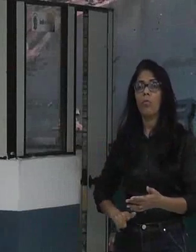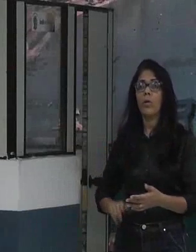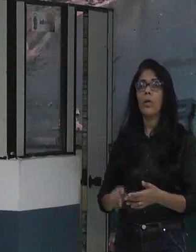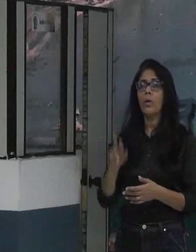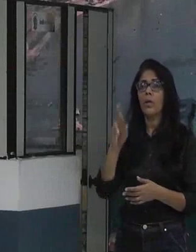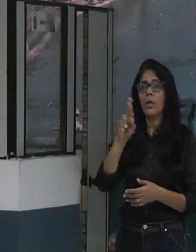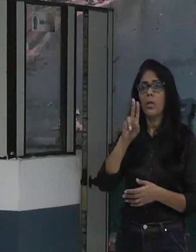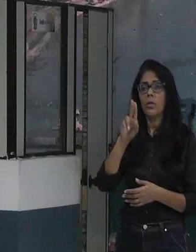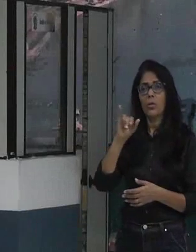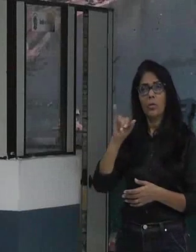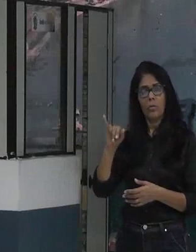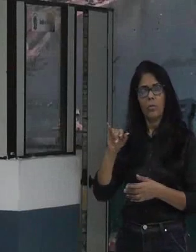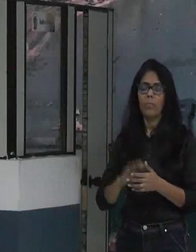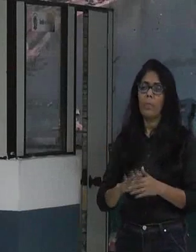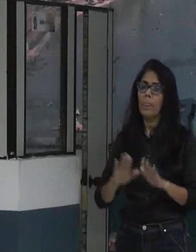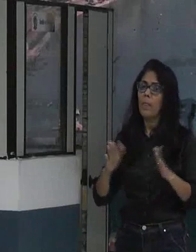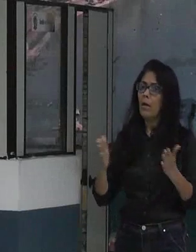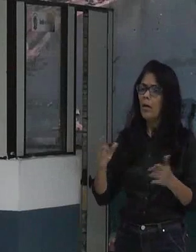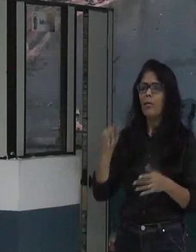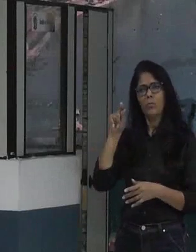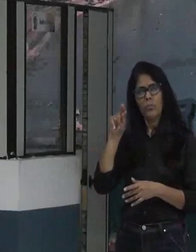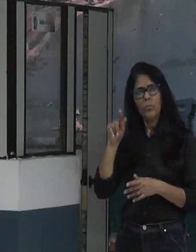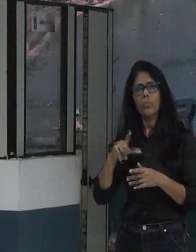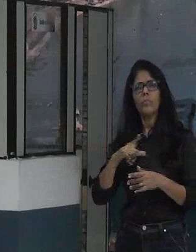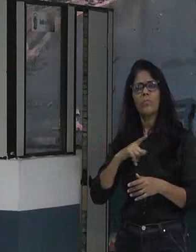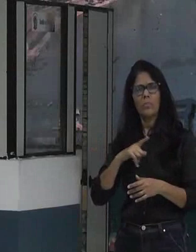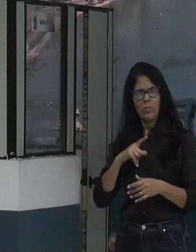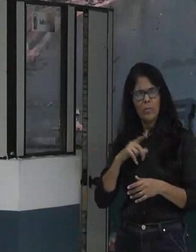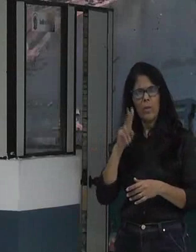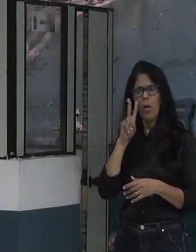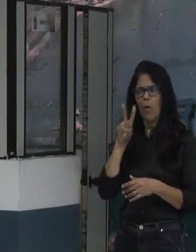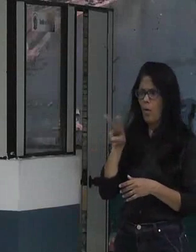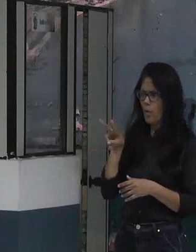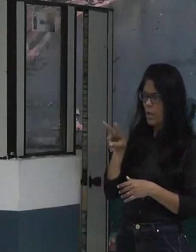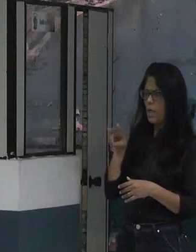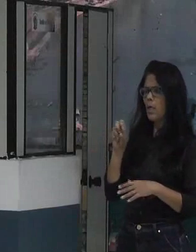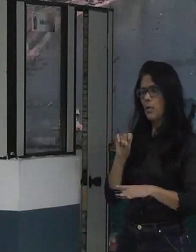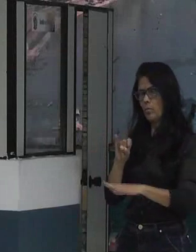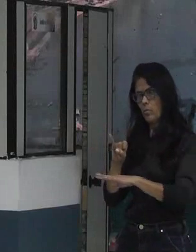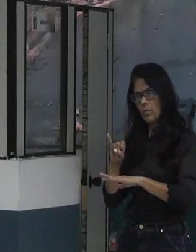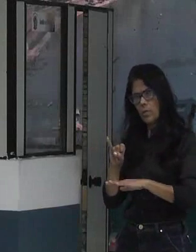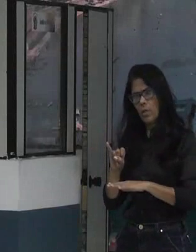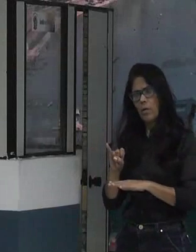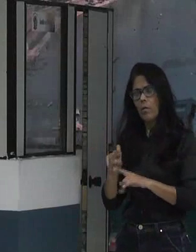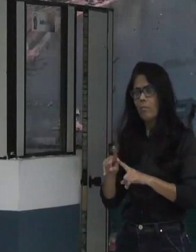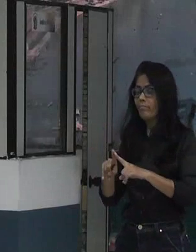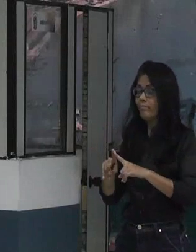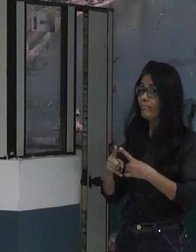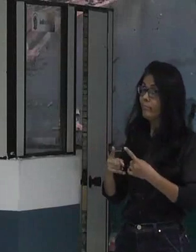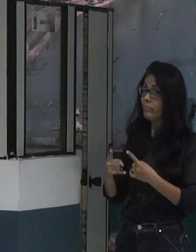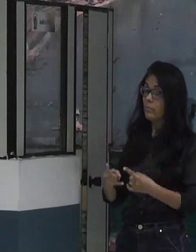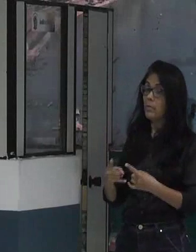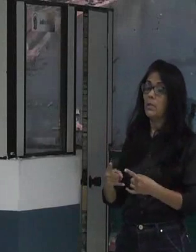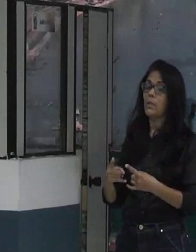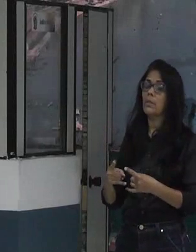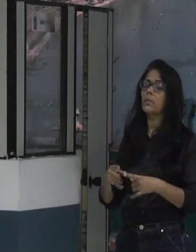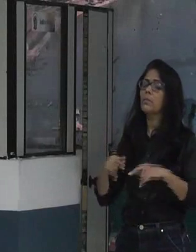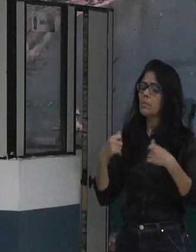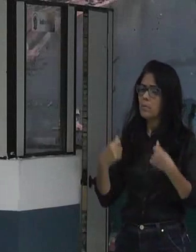uma assistência a Ilhéus. Tem. Nós não podemos dizer que Rui Costa não tem feito por Ilhéus. Tem. Mas eu espero muito